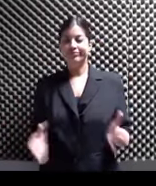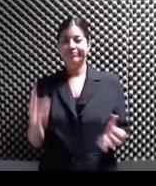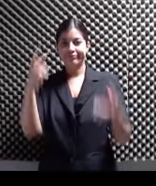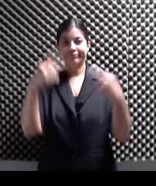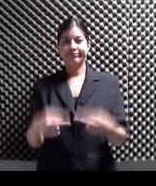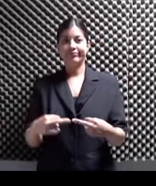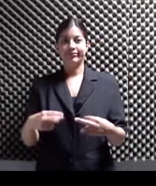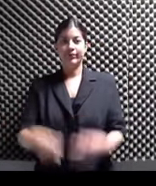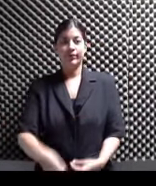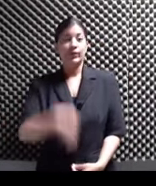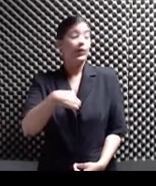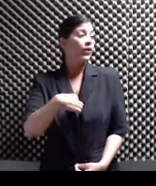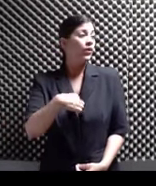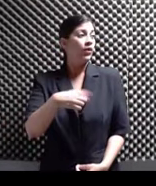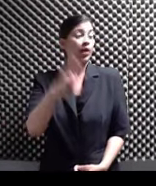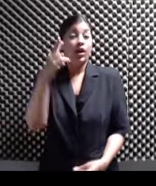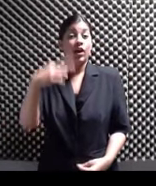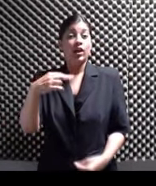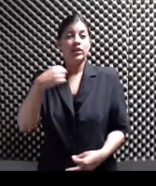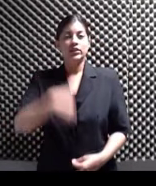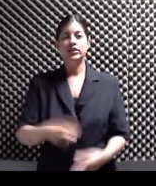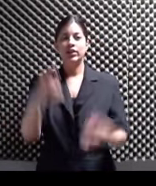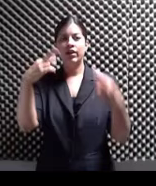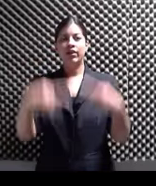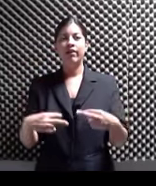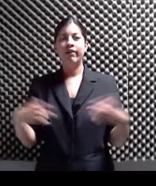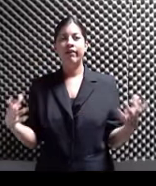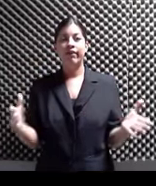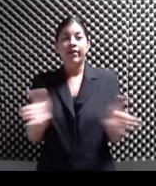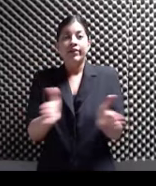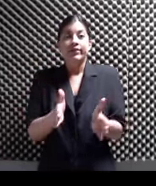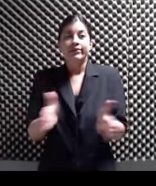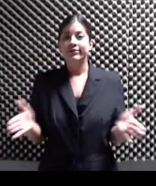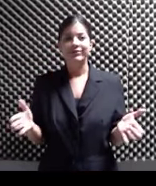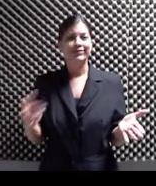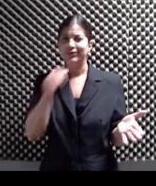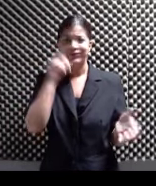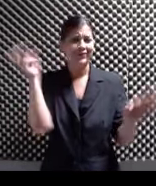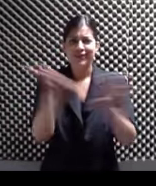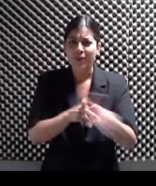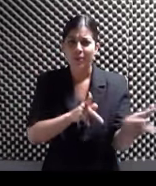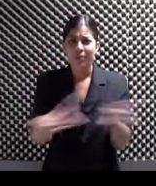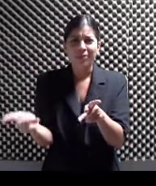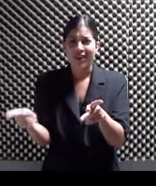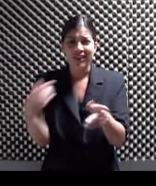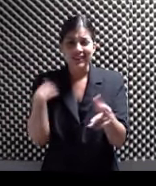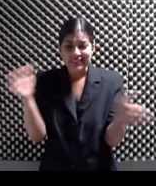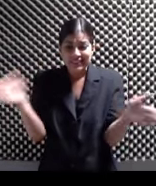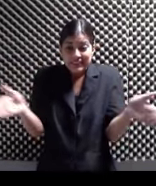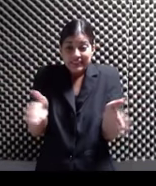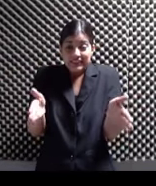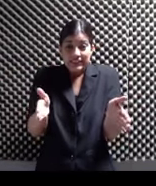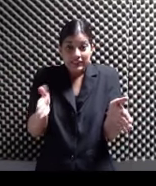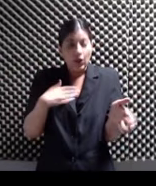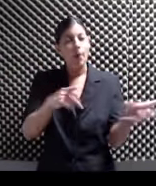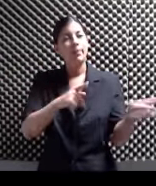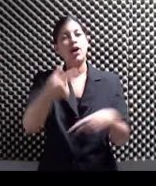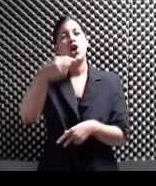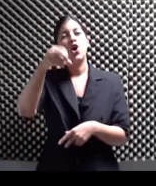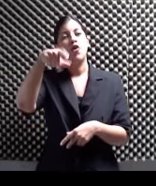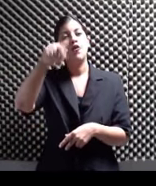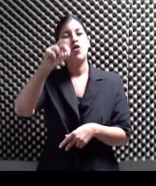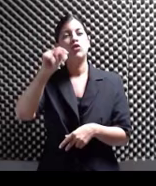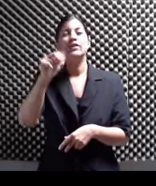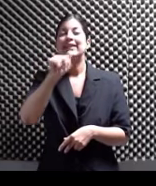mírame con él. Ahora mírame sin él. Ahora mírame con él. Sin él. con él. No te metas en un plan sin contrato que te quede chiquito. Con el plan de GoFund